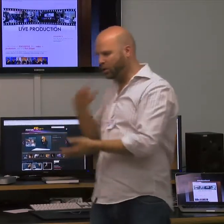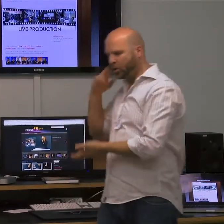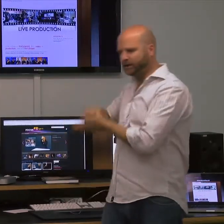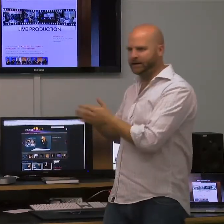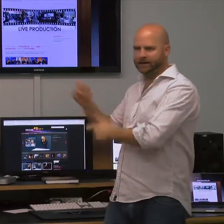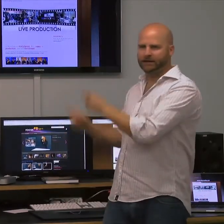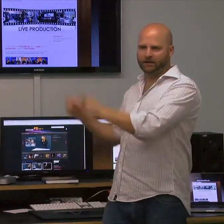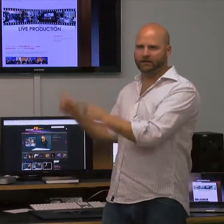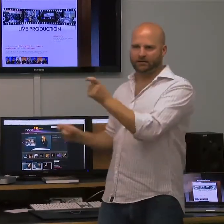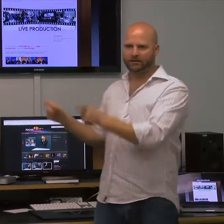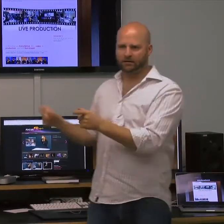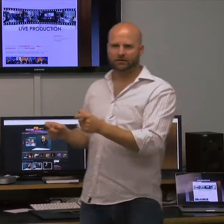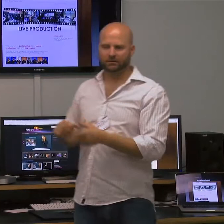Cooperative irgendetwas, auf jeden Fall,